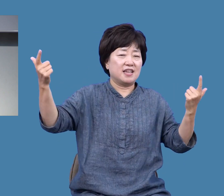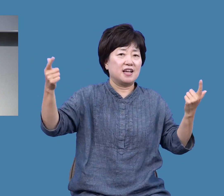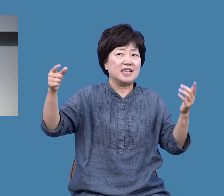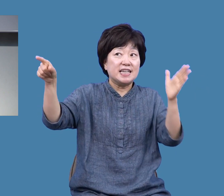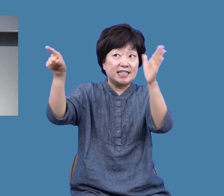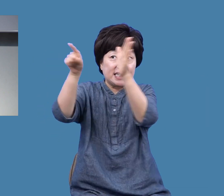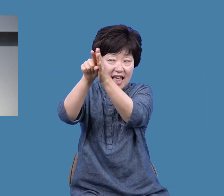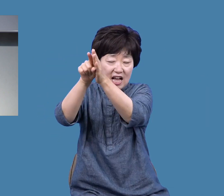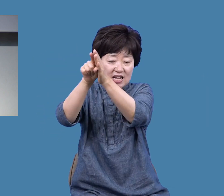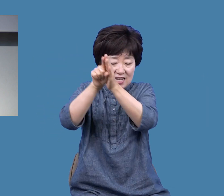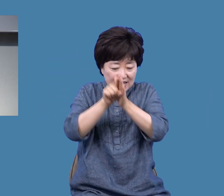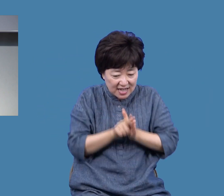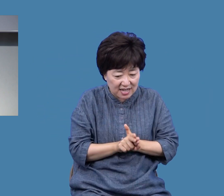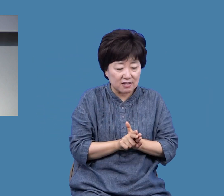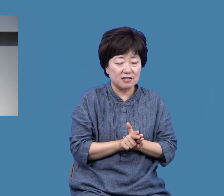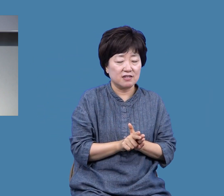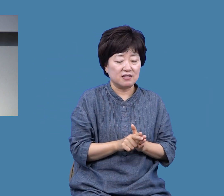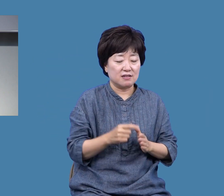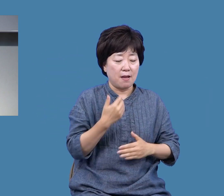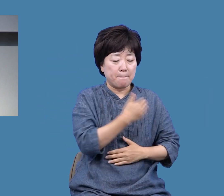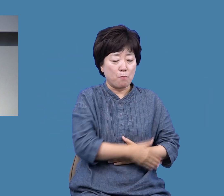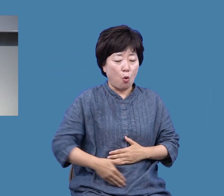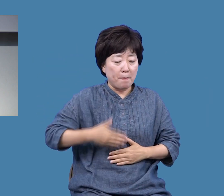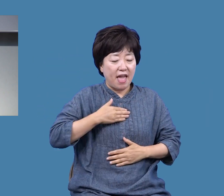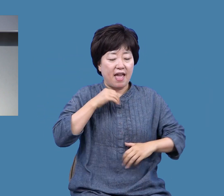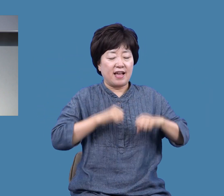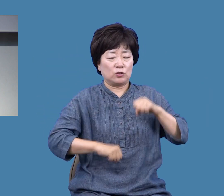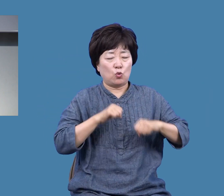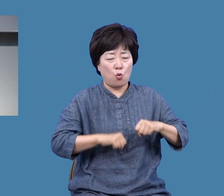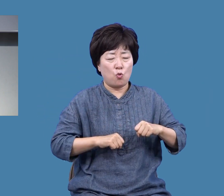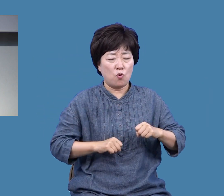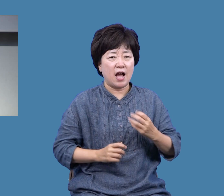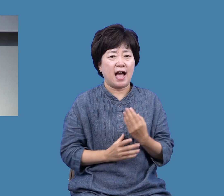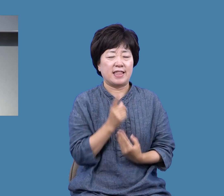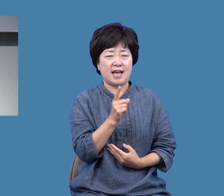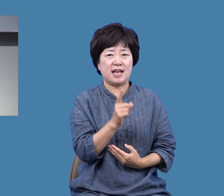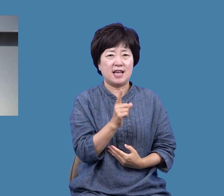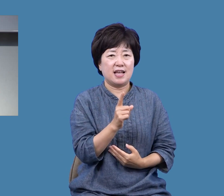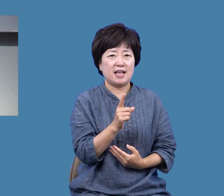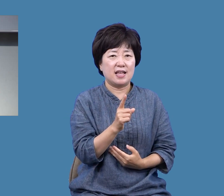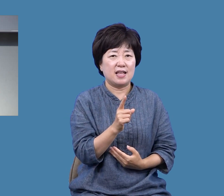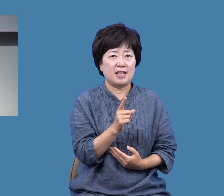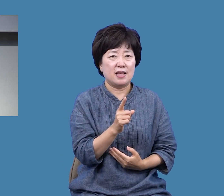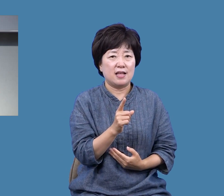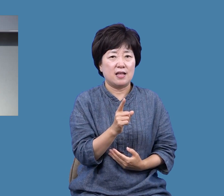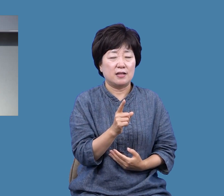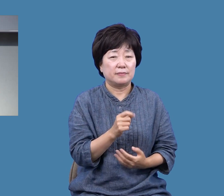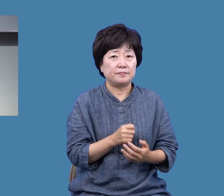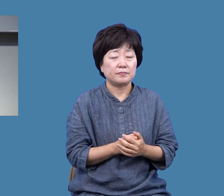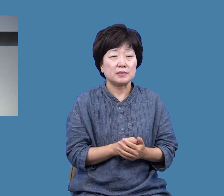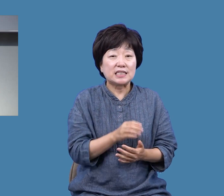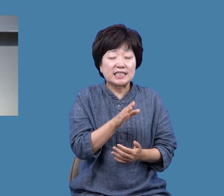이것은 분리되어 있지 않아. 오히려 정말 영적인 삶이라고 하는 것은,